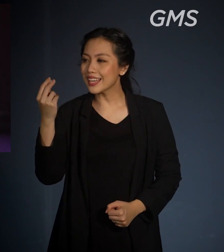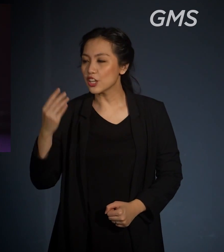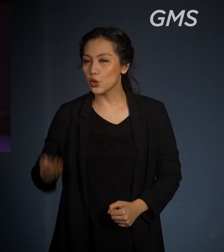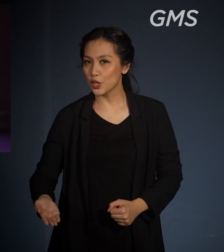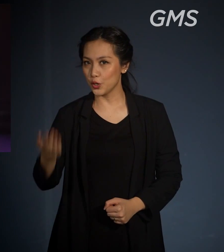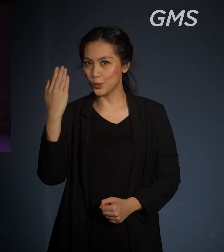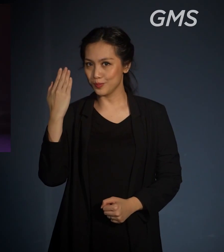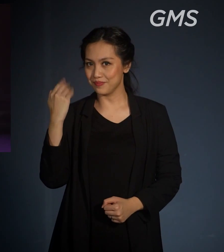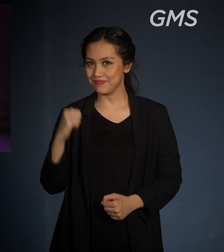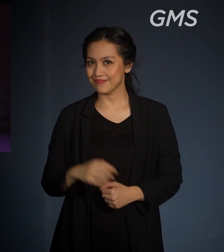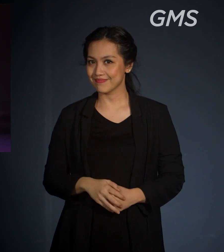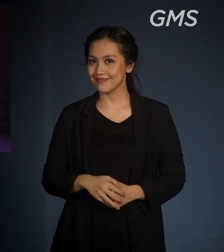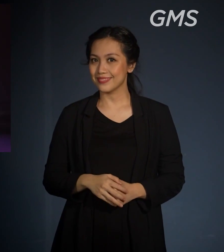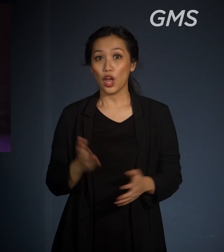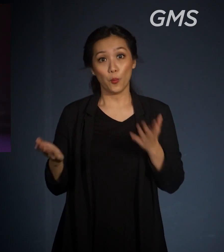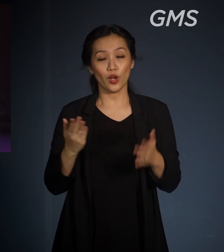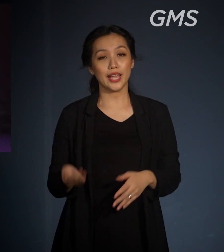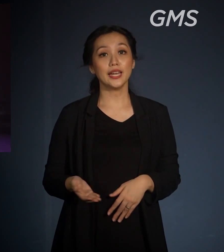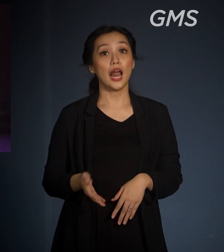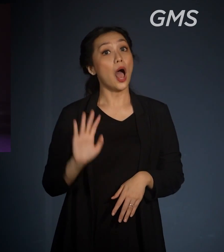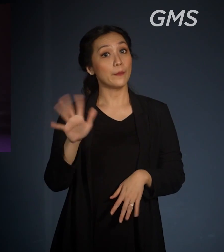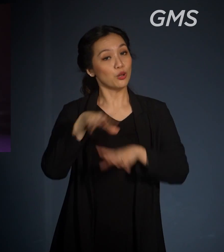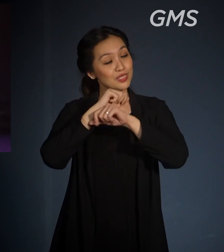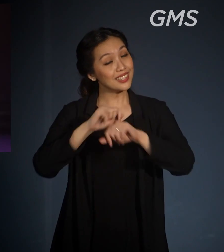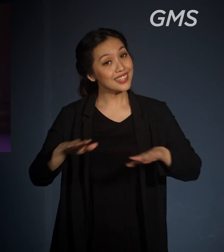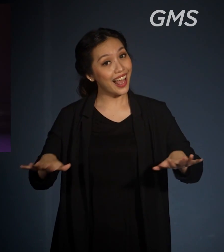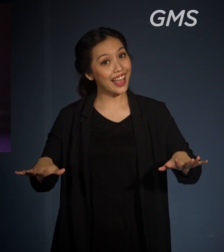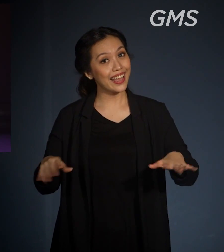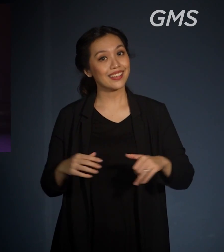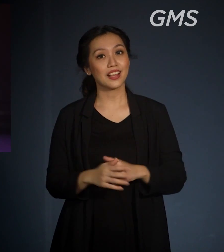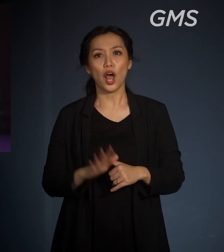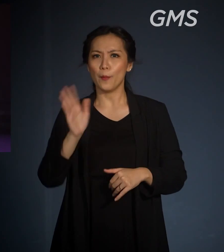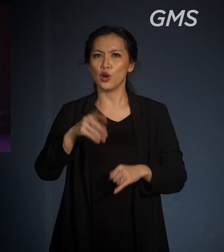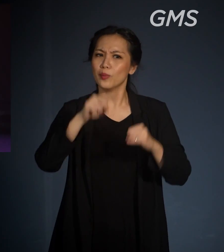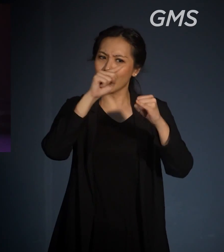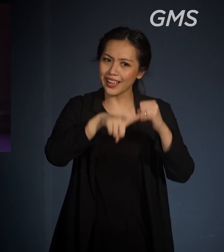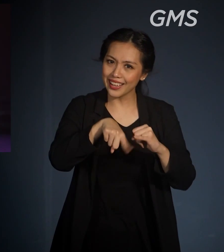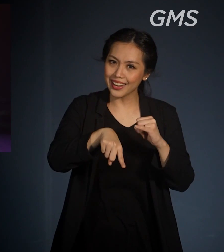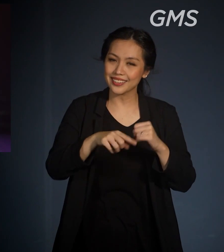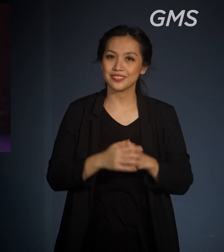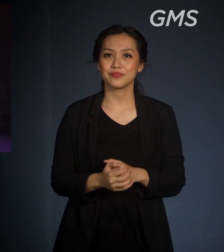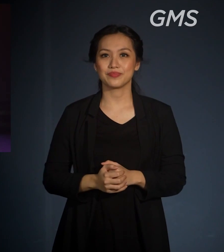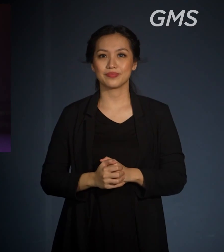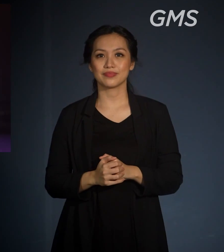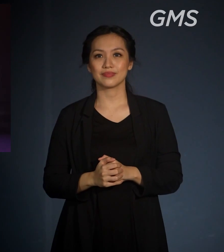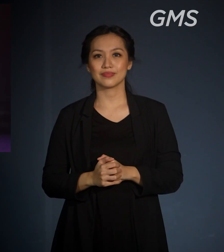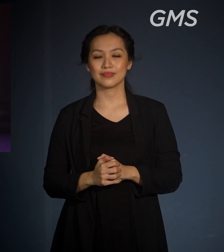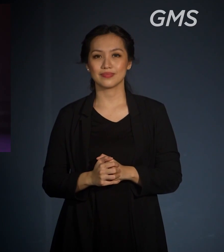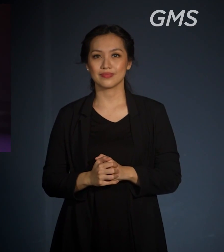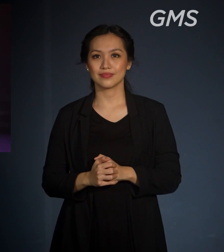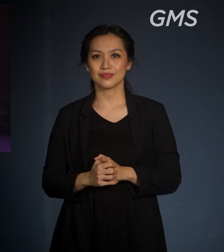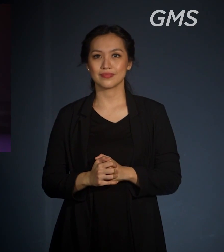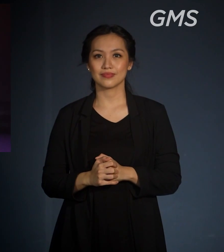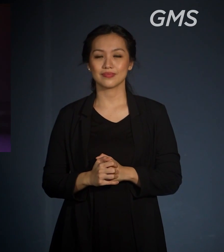belum diakhiri. Dan ternyata, saudara, Tuhan juga katakan, Tuanku ditimbang dengan